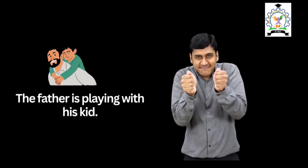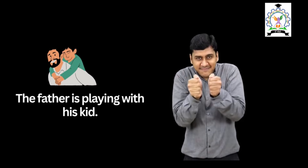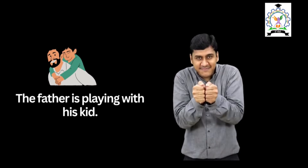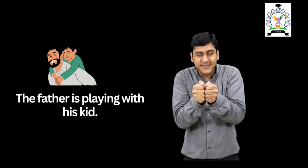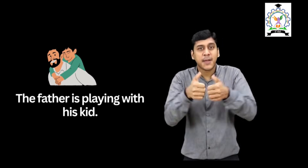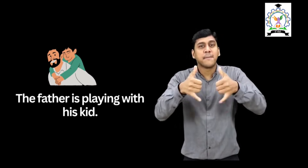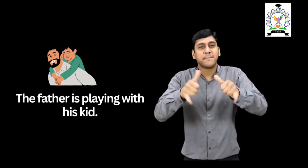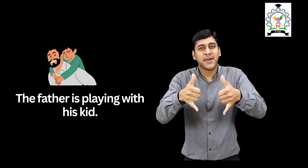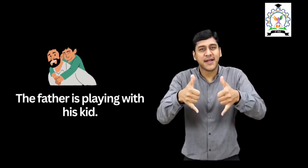खेल रहे हैं।